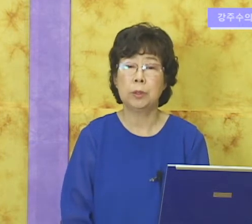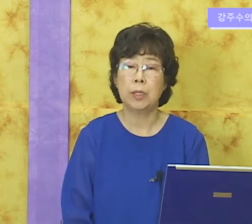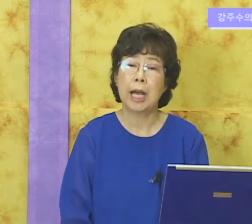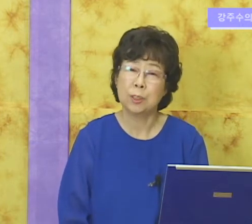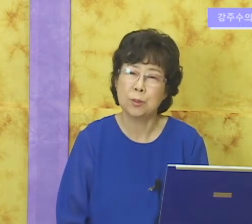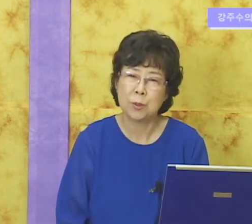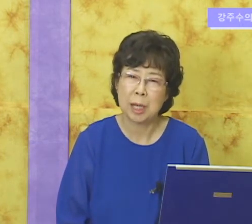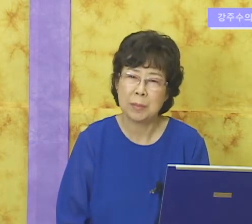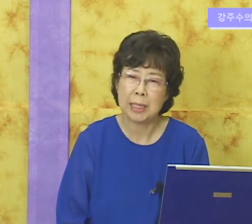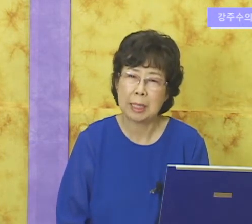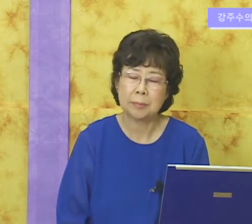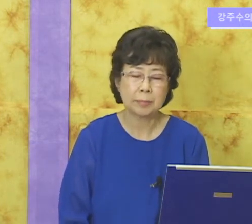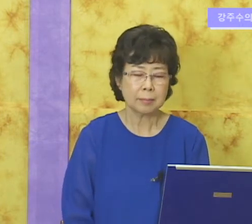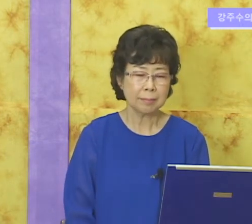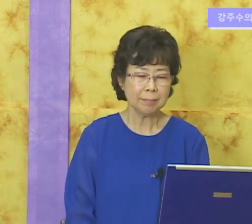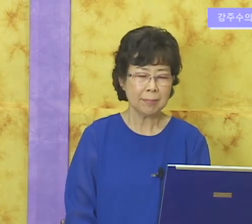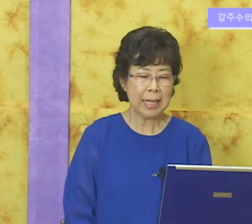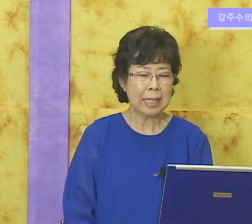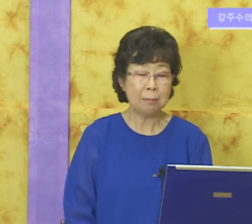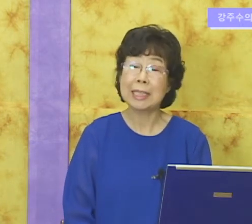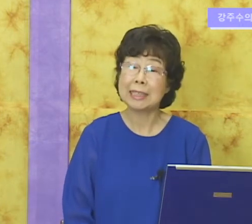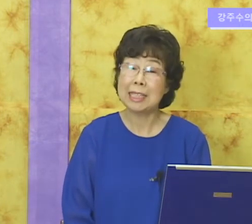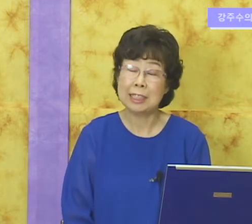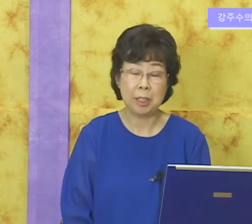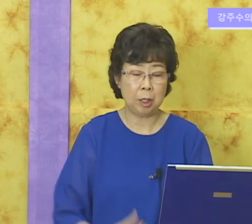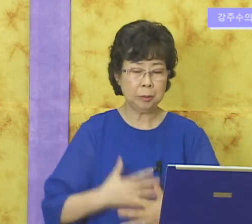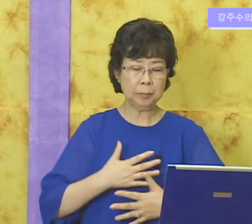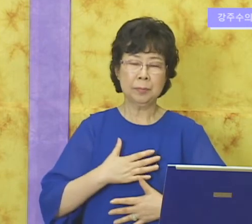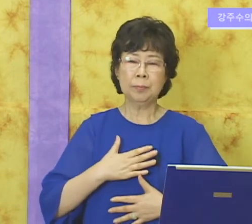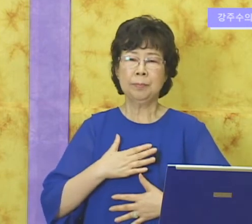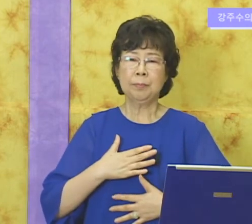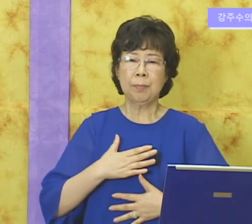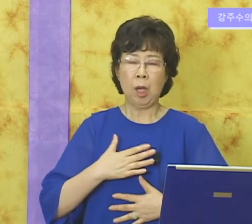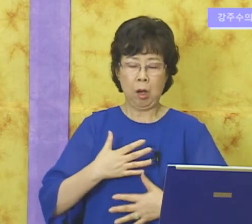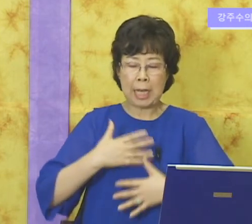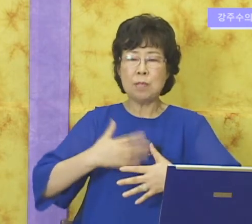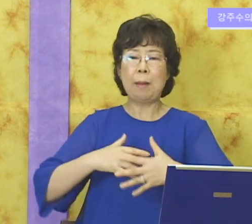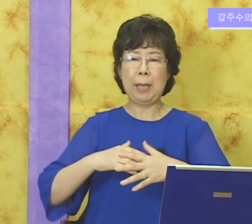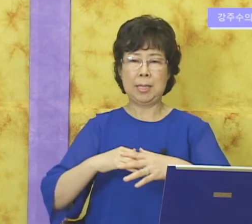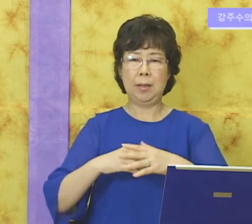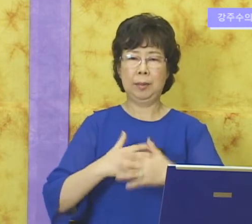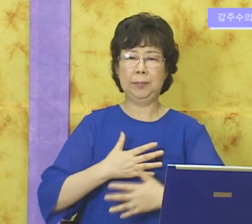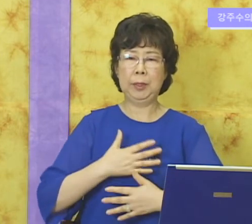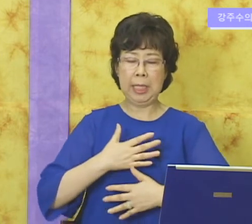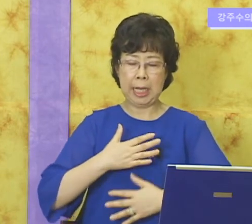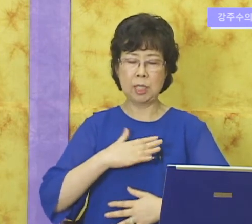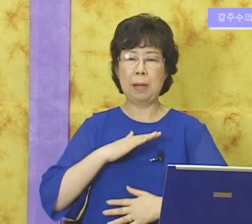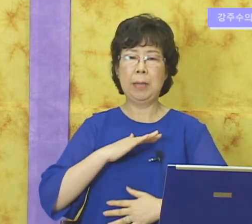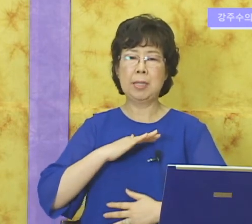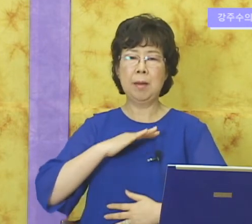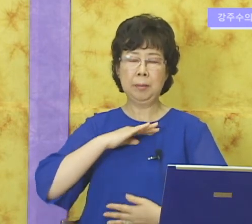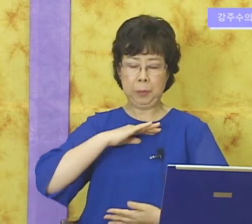표정 아주 중요합니다. 다음 자세는요, 가슴 앞에서, 여기 가슴 앞에서